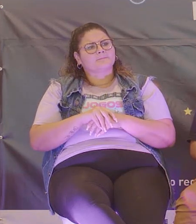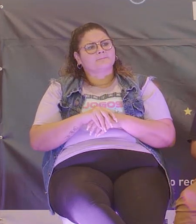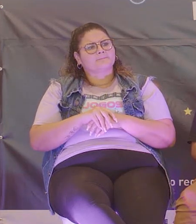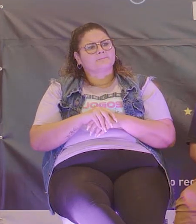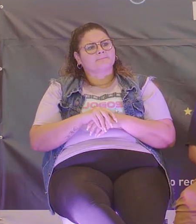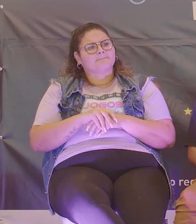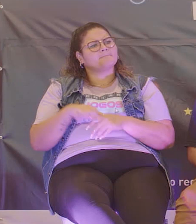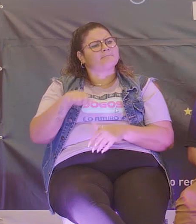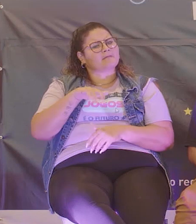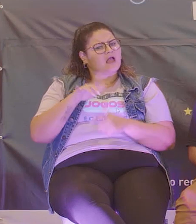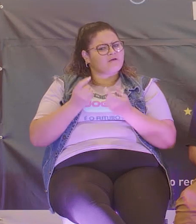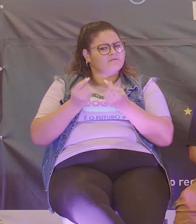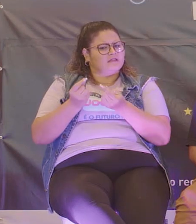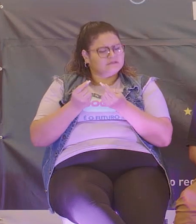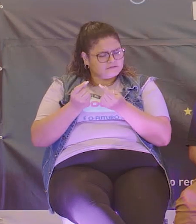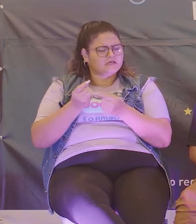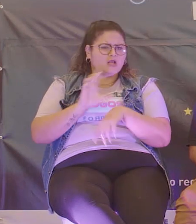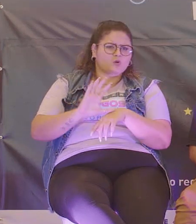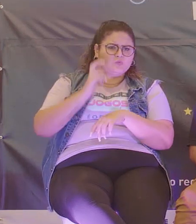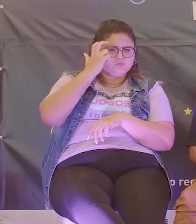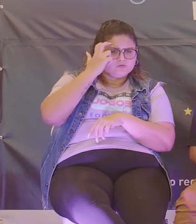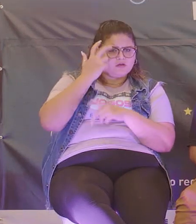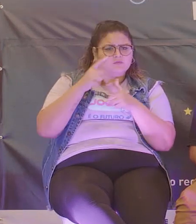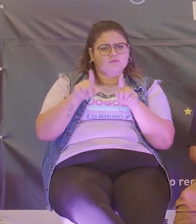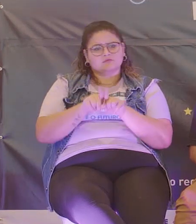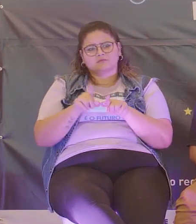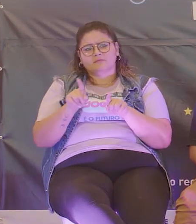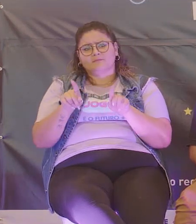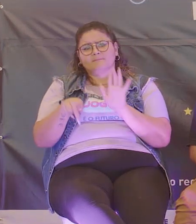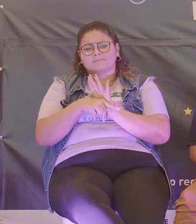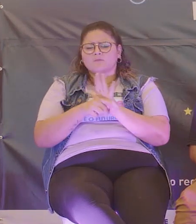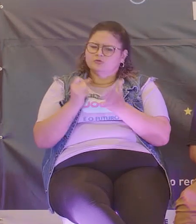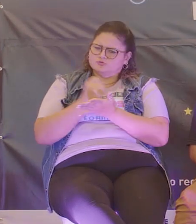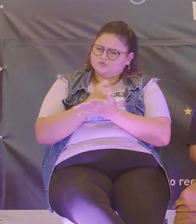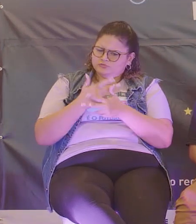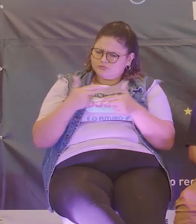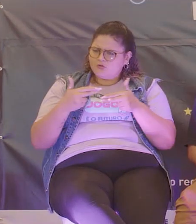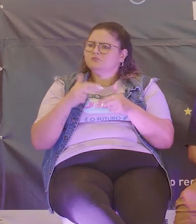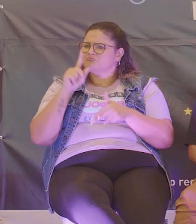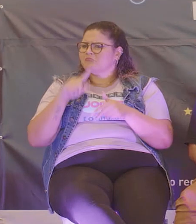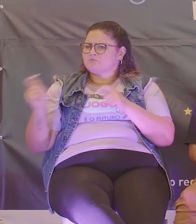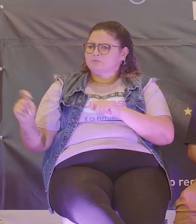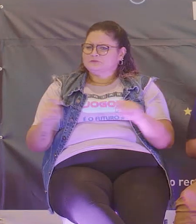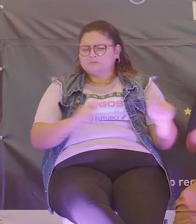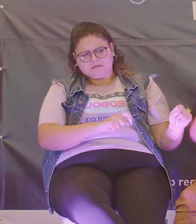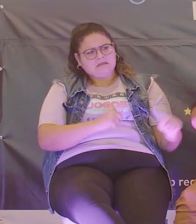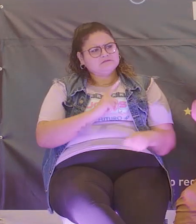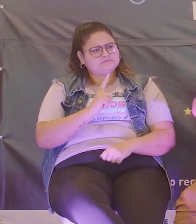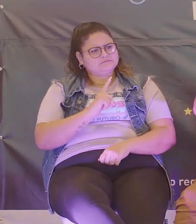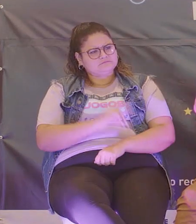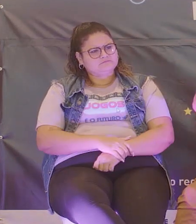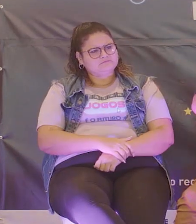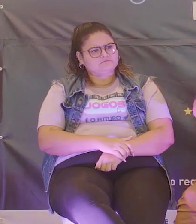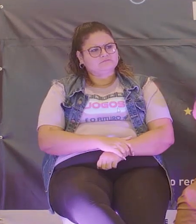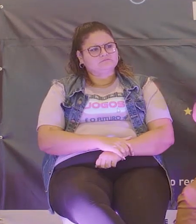também social e cultural, muitas vezes, dos jogos, né, pra gente. Então isso é muito importante, esse detalhe que você trouxe pra gente, cara.